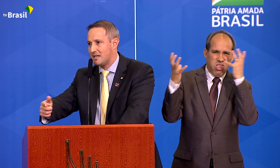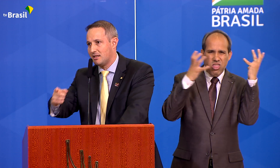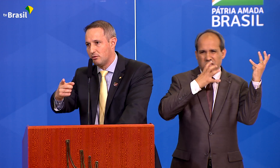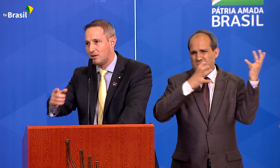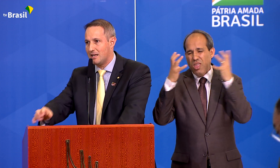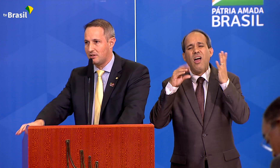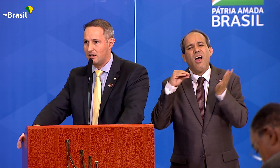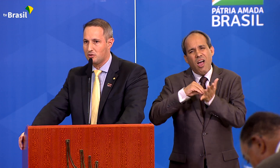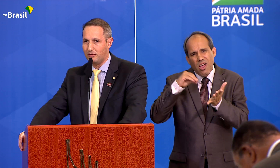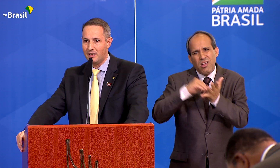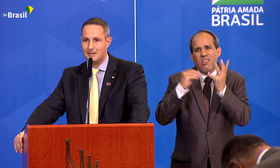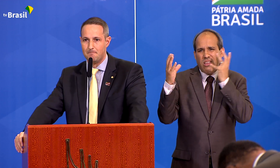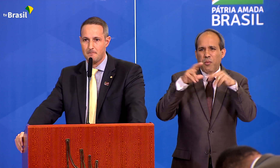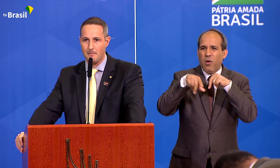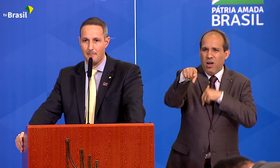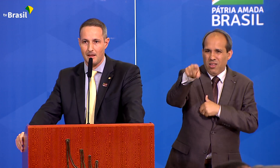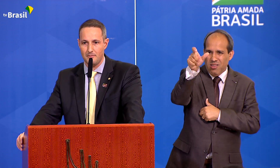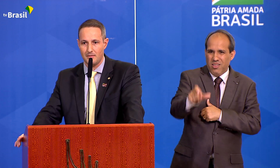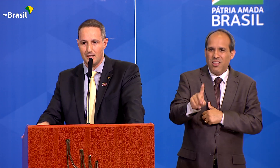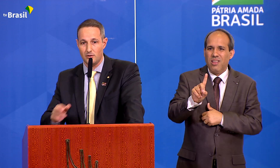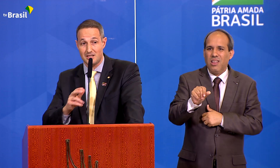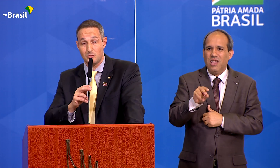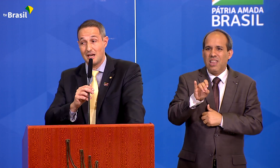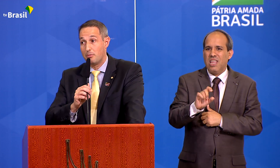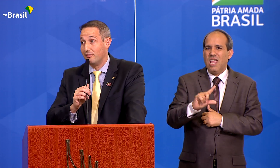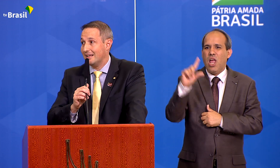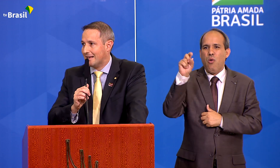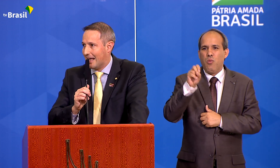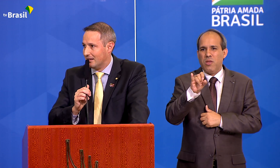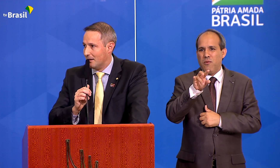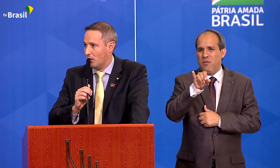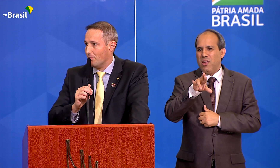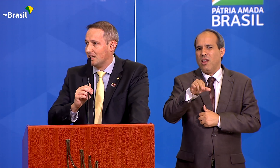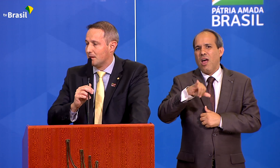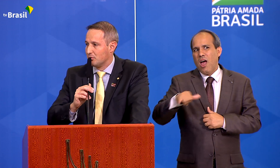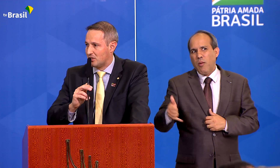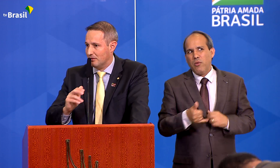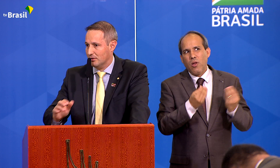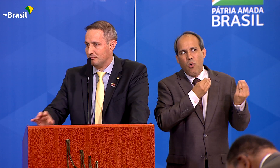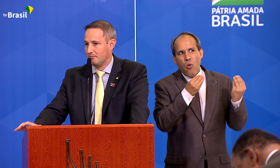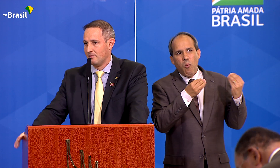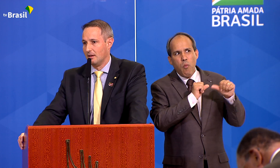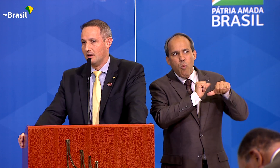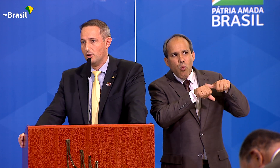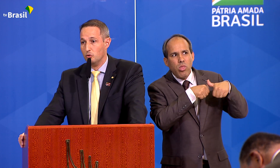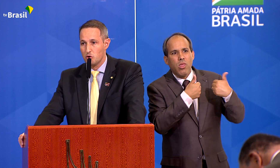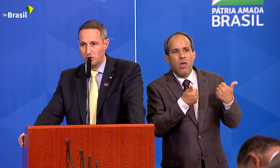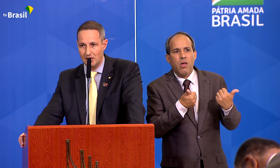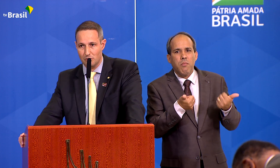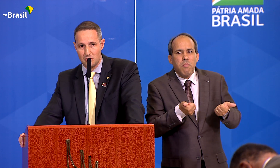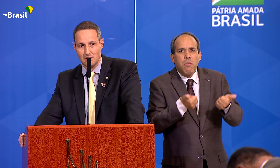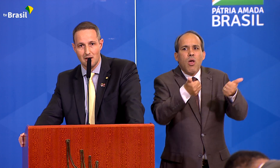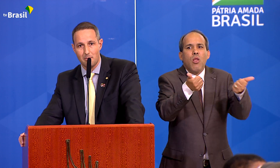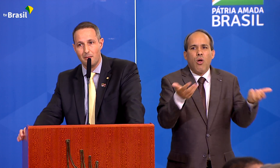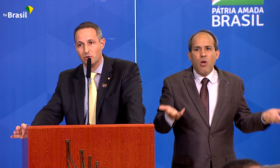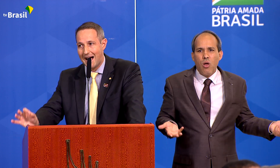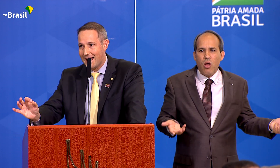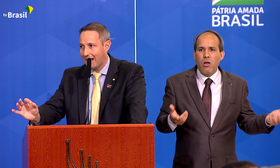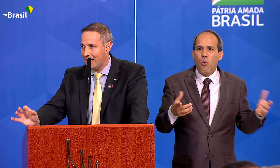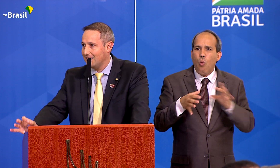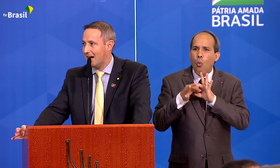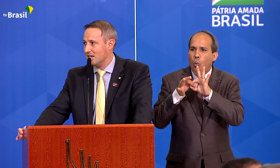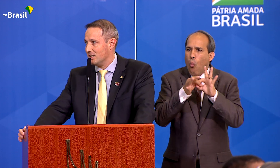passamos ainda estamos passando no caso Daniel Silveira e nós temos que aproveitá-la da melhor maneira possível nos unirmos